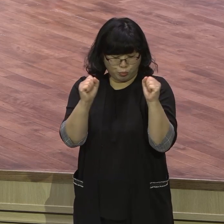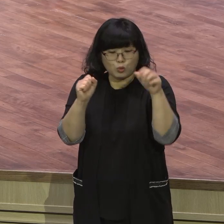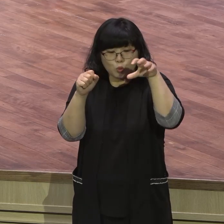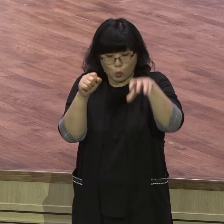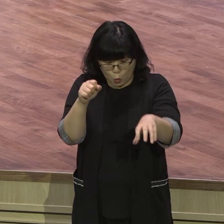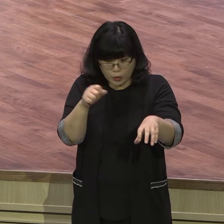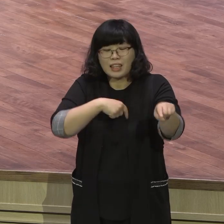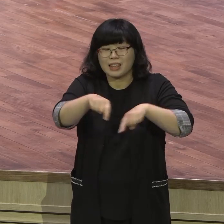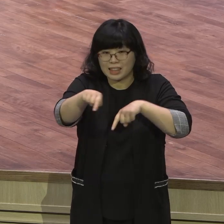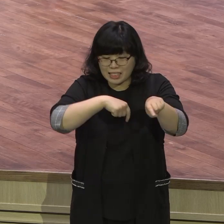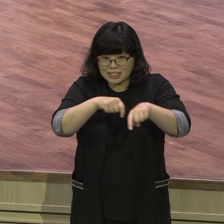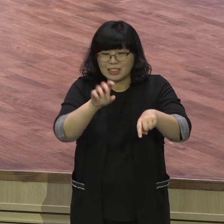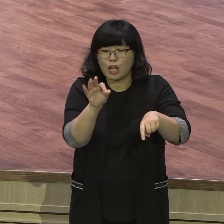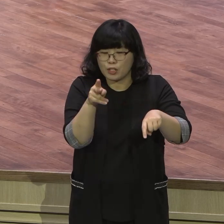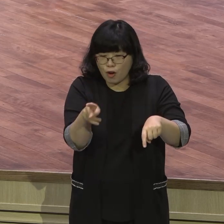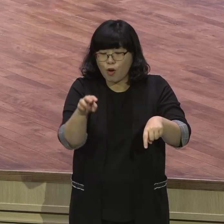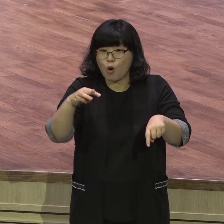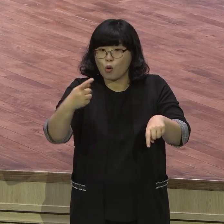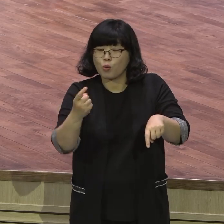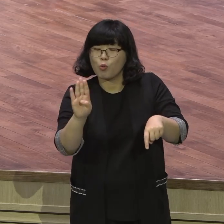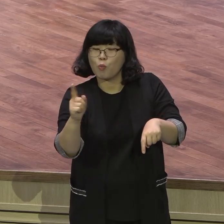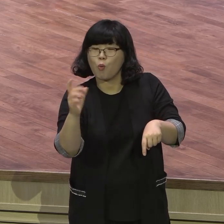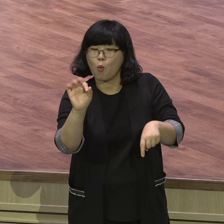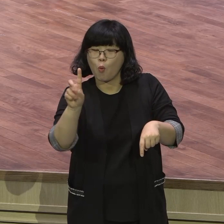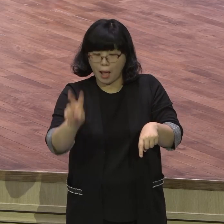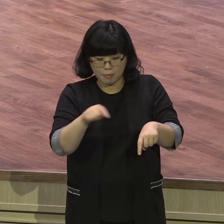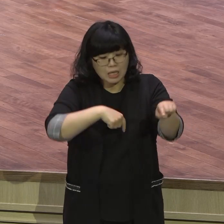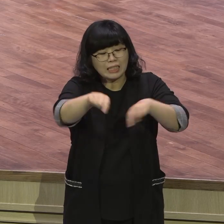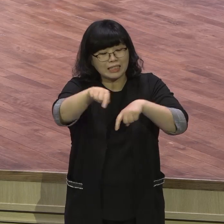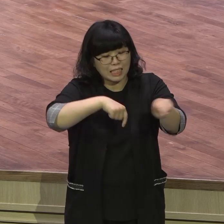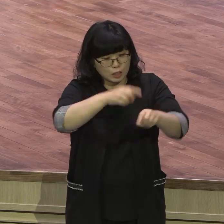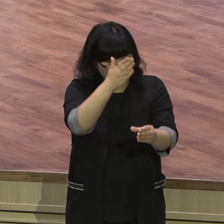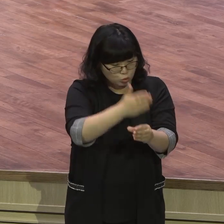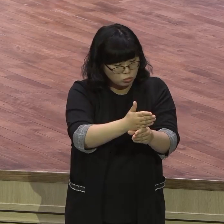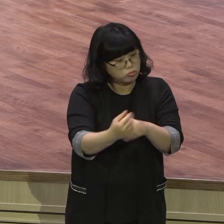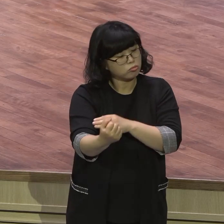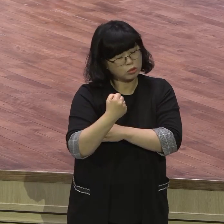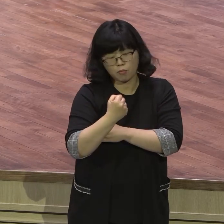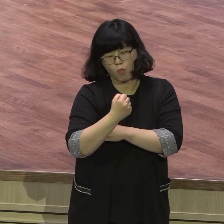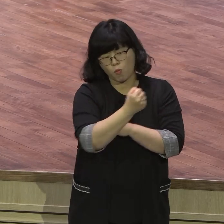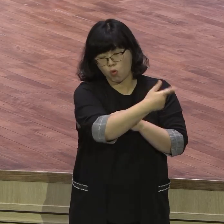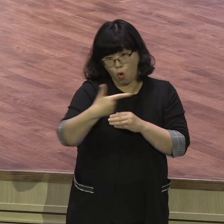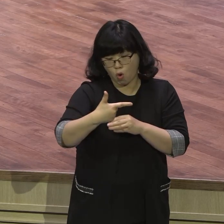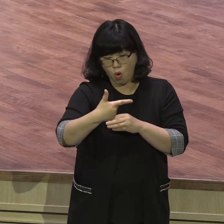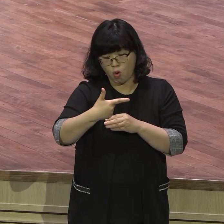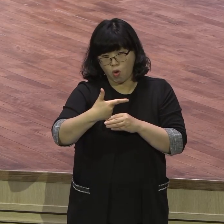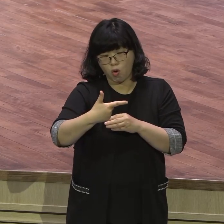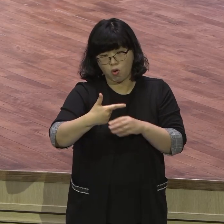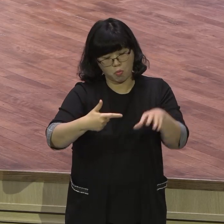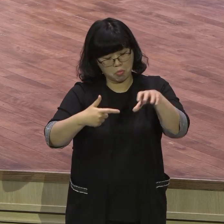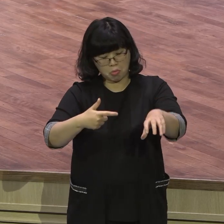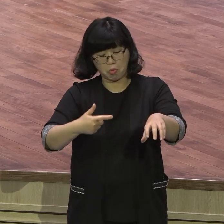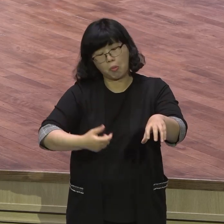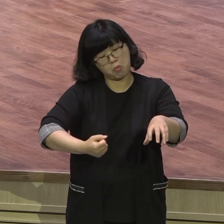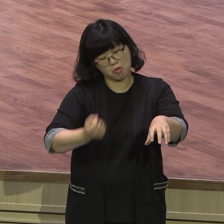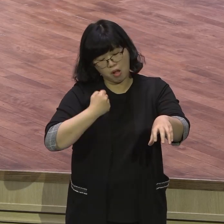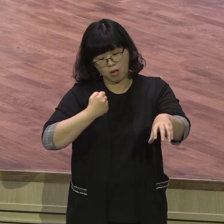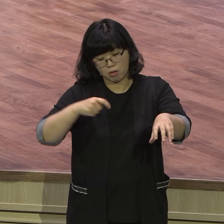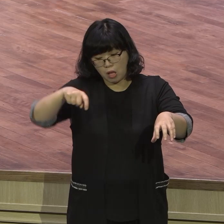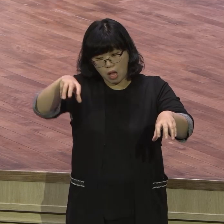세운 북쪽 이스라엘이요. 그런데 북이스라엘의 국력이 남보다 훨씬